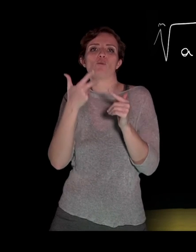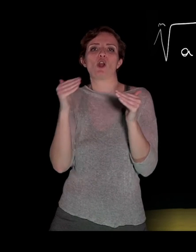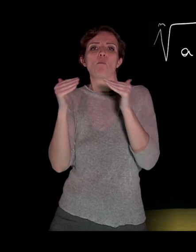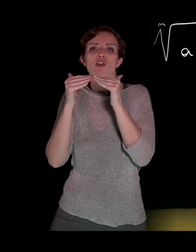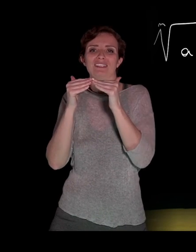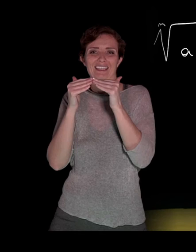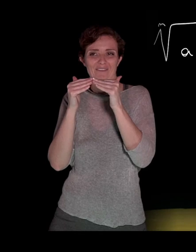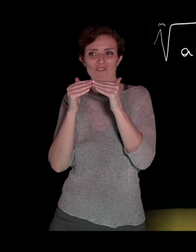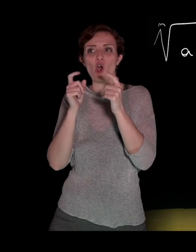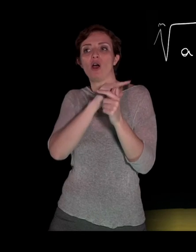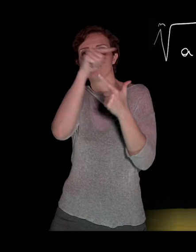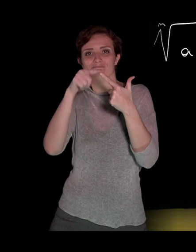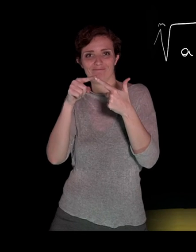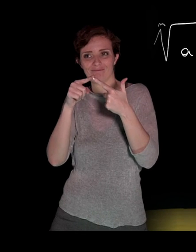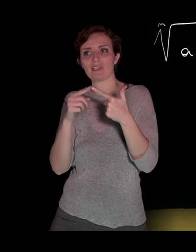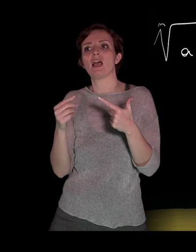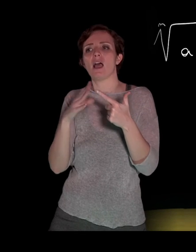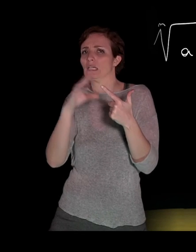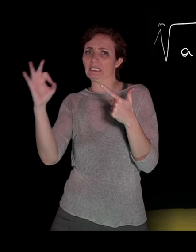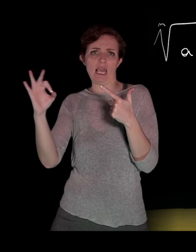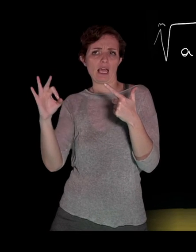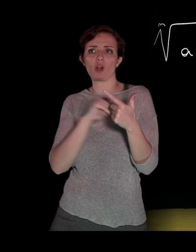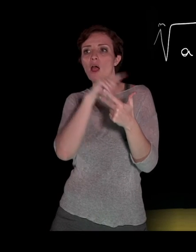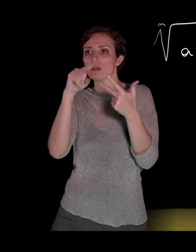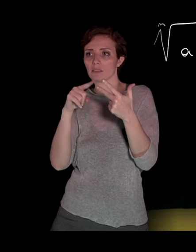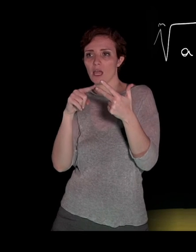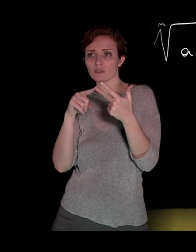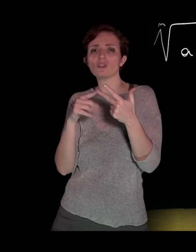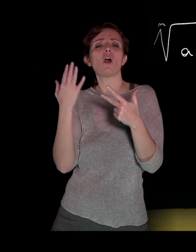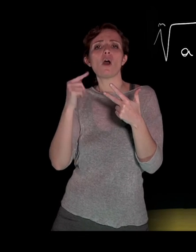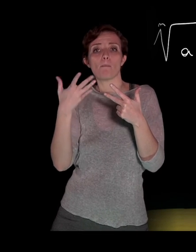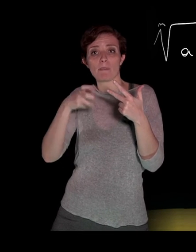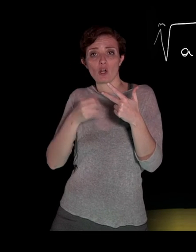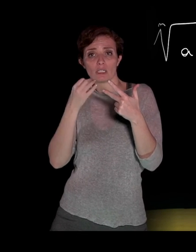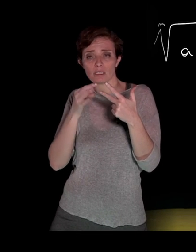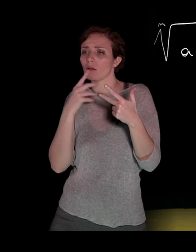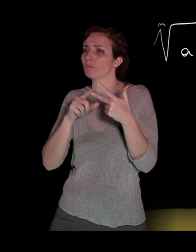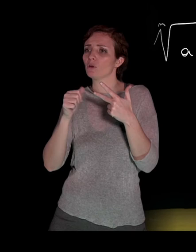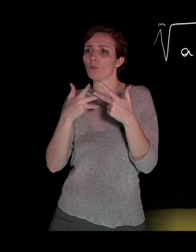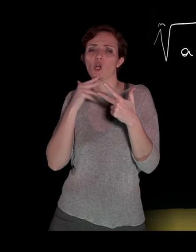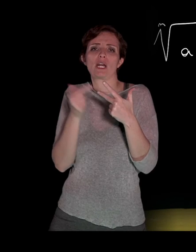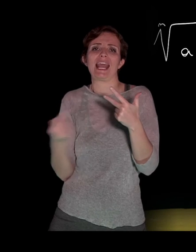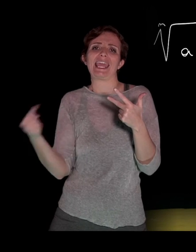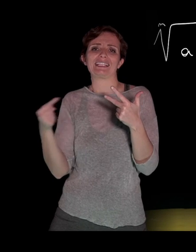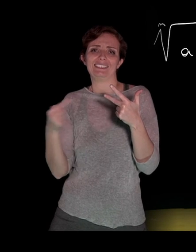a google a 0 un numero pari a zero ea minori 0 invece un numero negativo